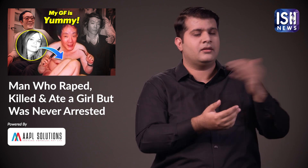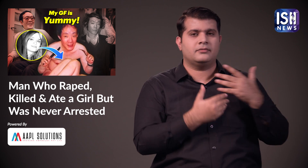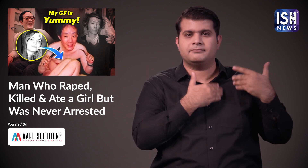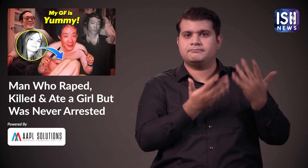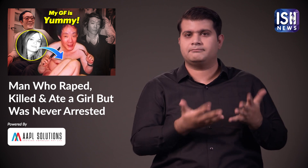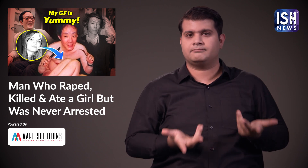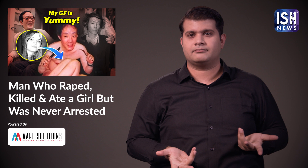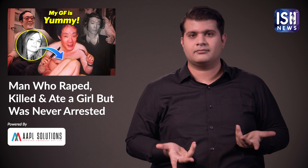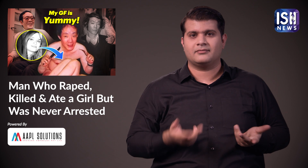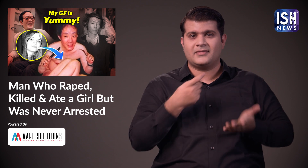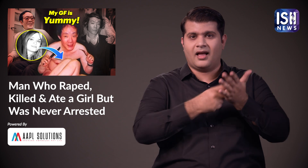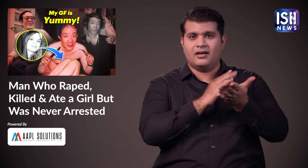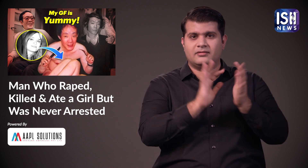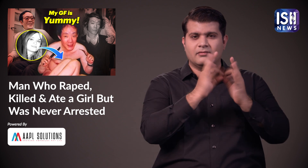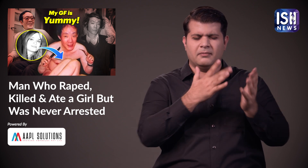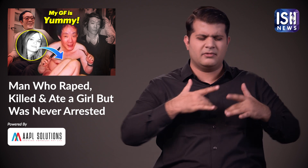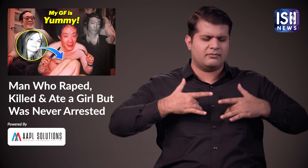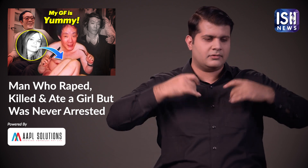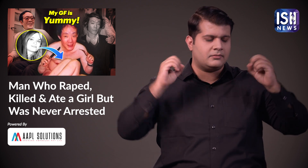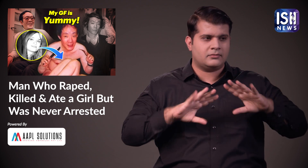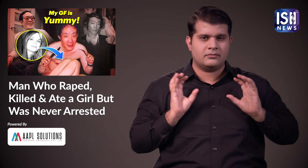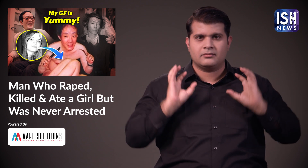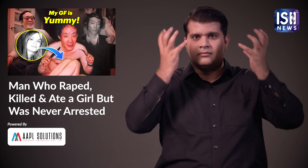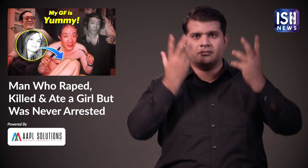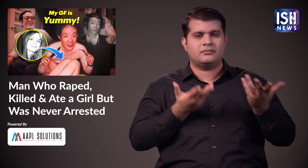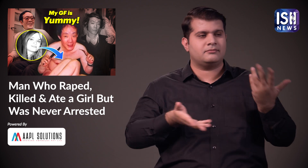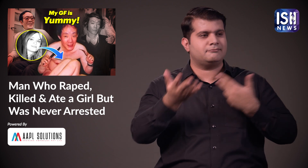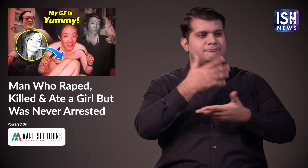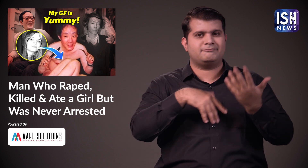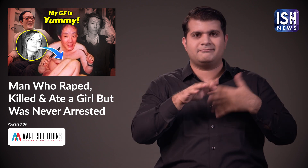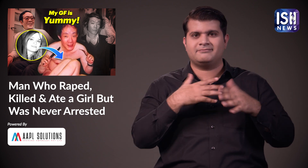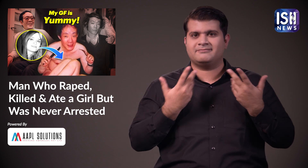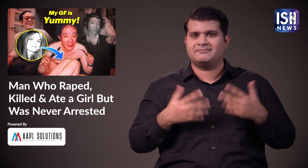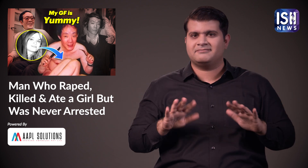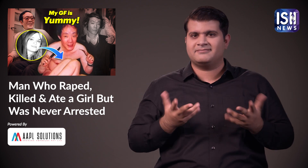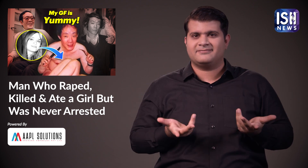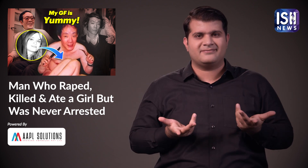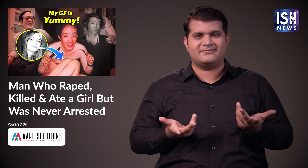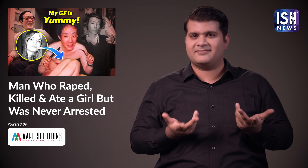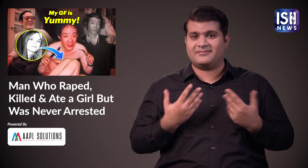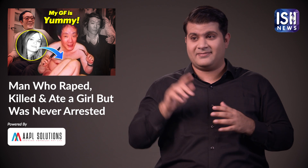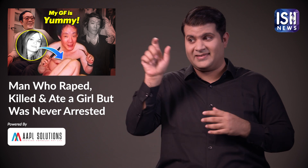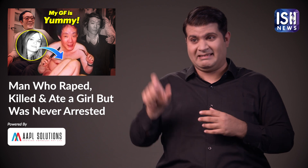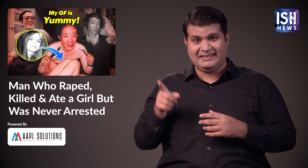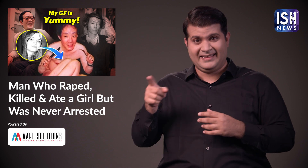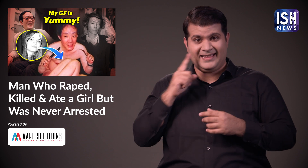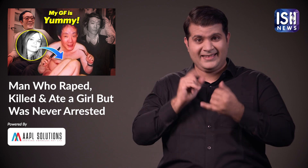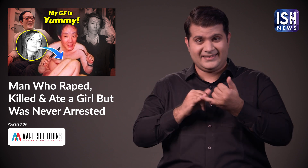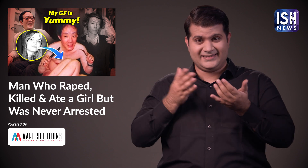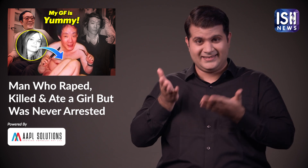उन्हें पेरिस से कोई फाइलें नहीं मिली। न्याय नहीं मिलने से रेनी के परिवार में काफ़ी गुस्सा था। सगावा का 24